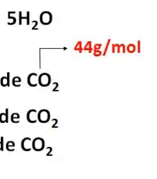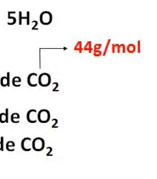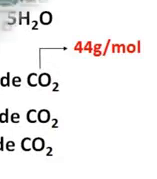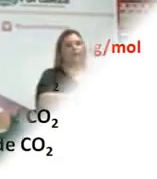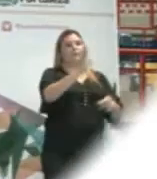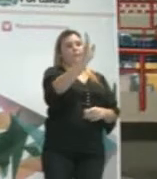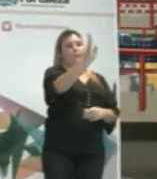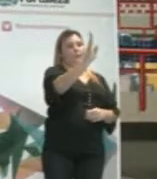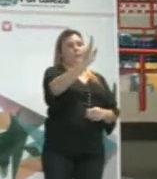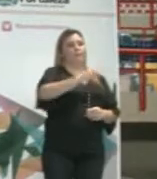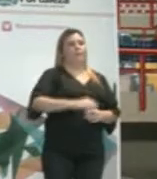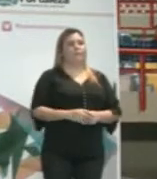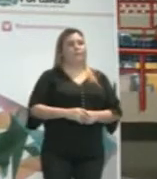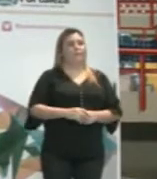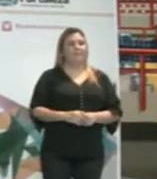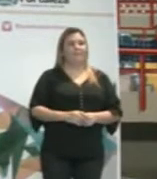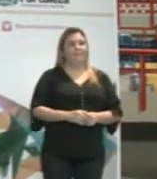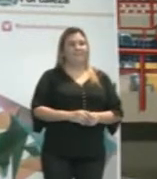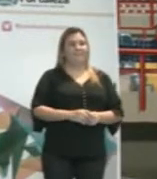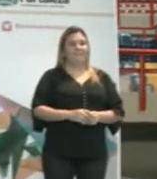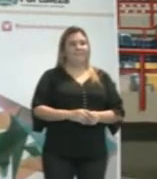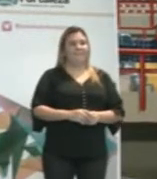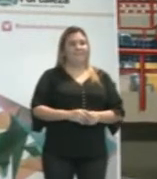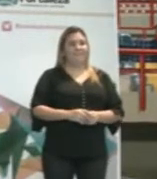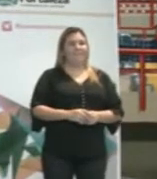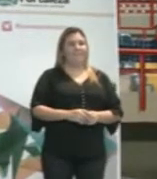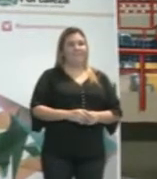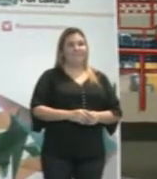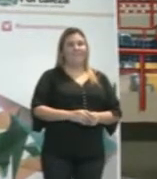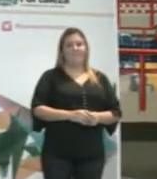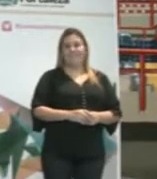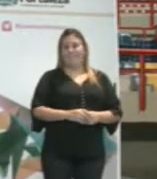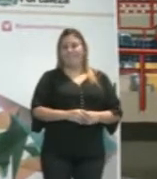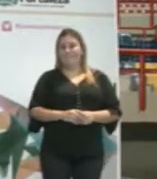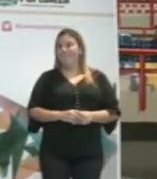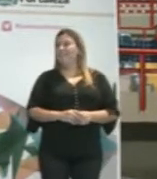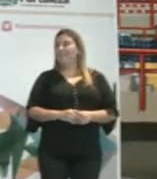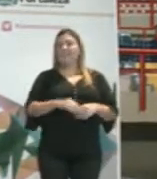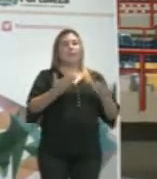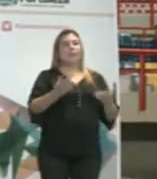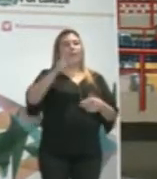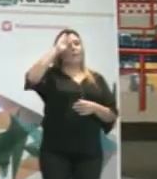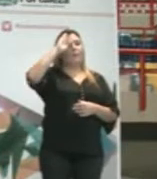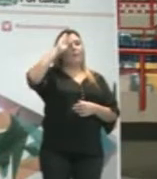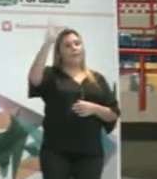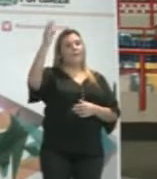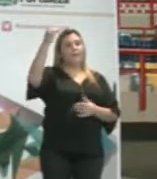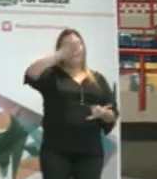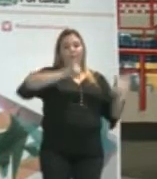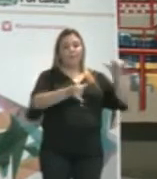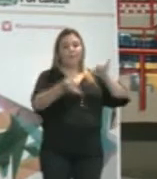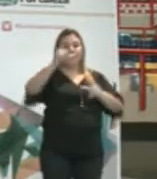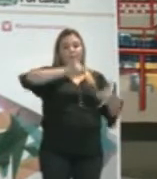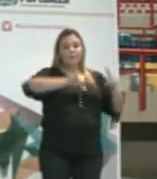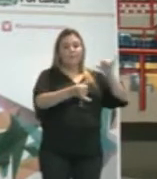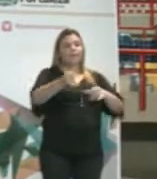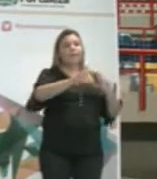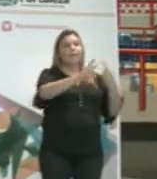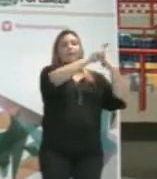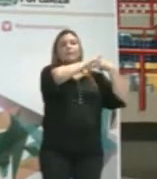de bola. Galera, em alto e bom som, qual é a principal substância responsável